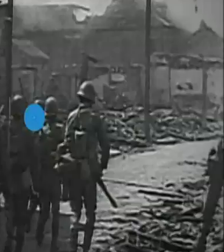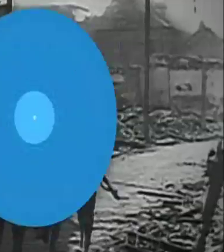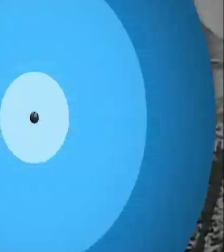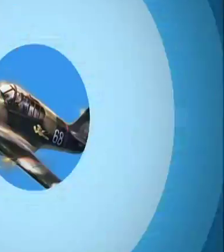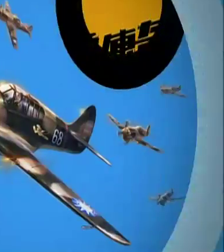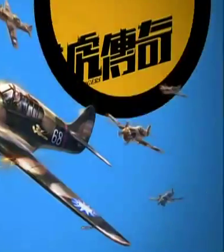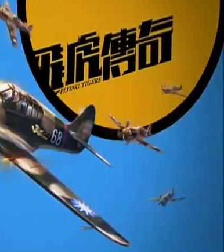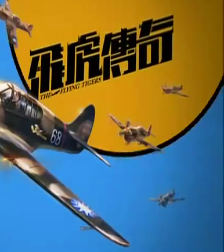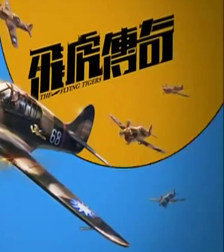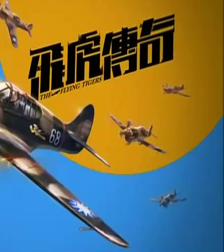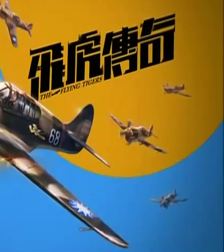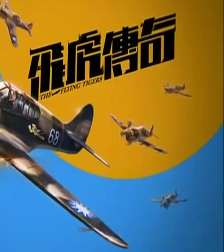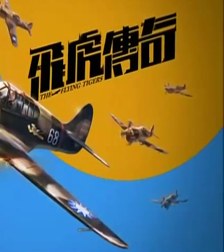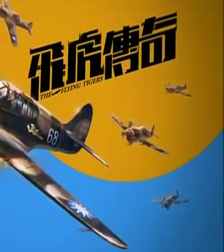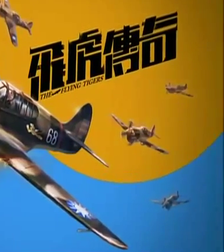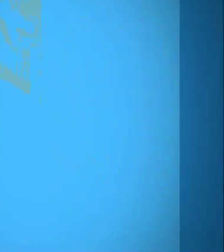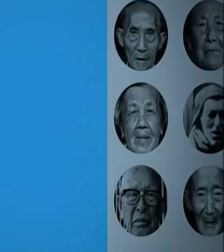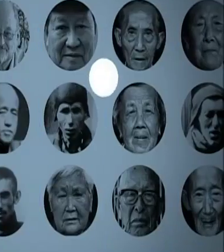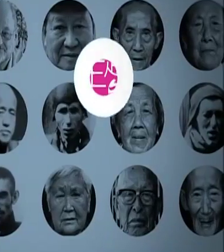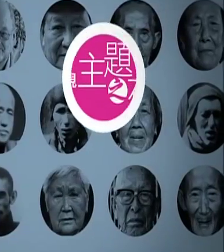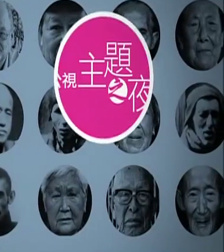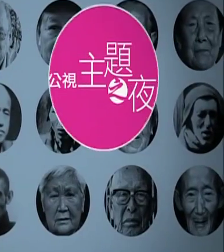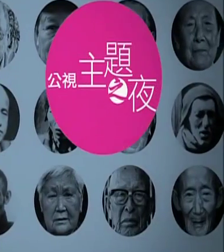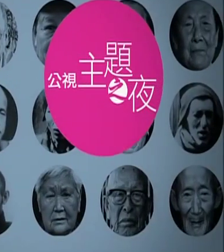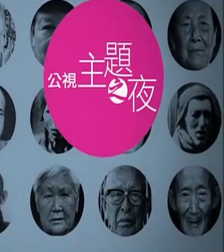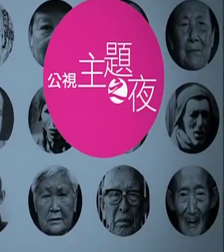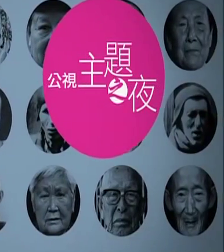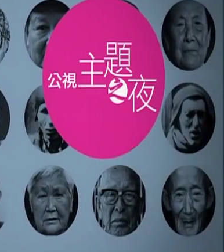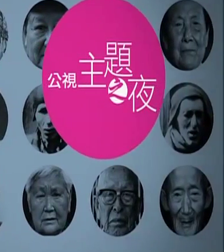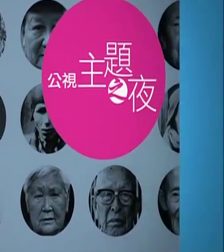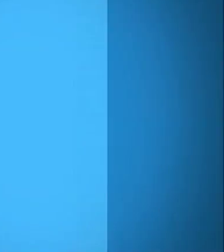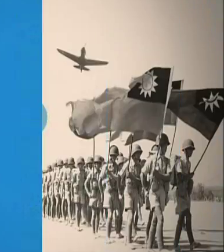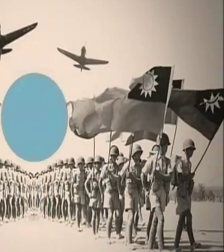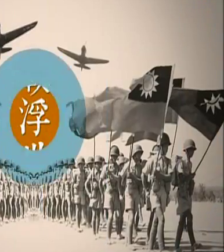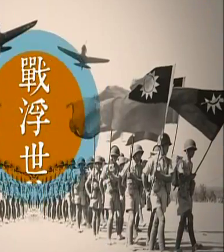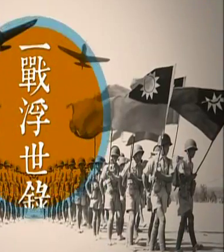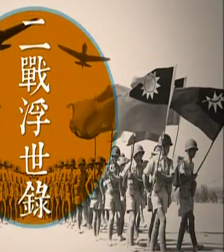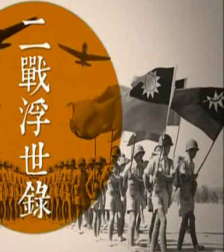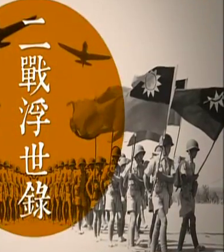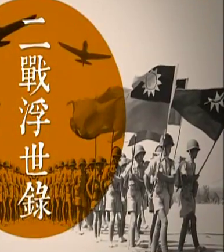场，飞虎传奇，公视主题之夜，二战不是路，